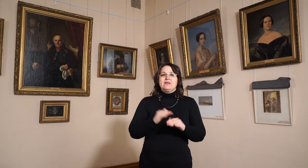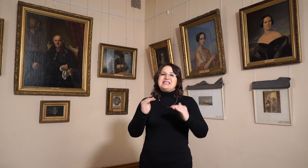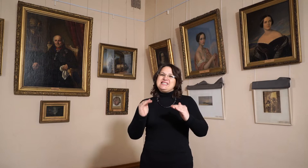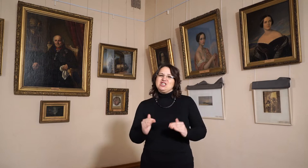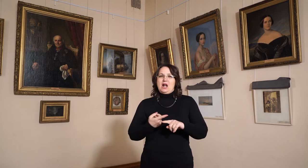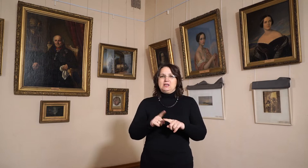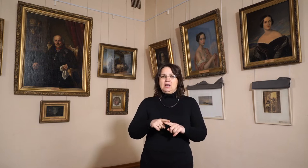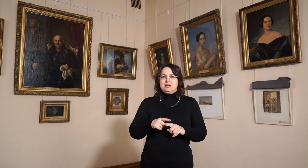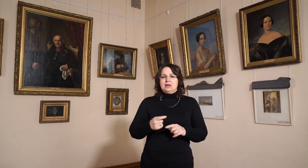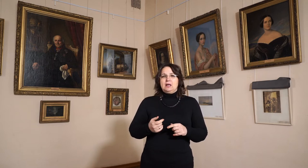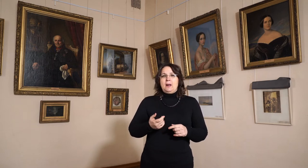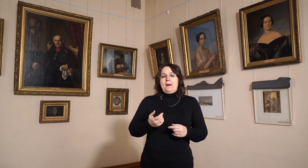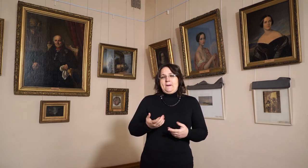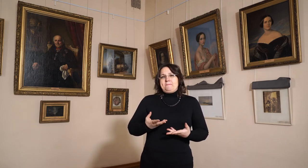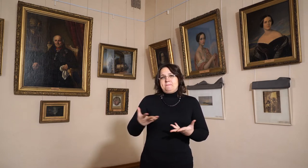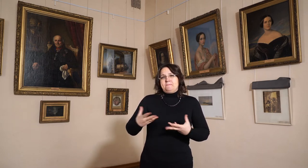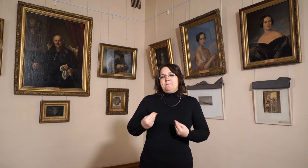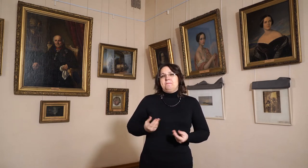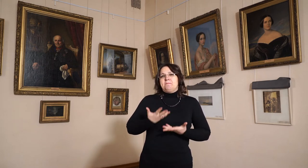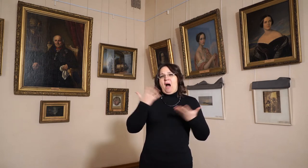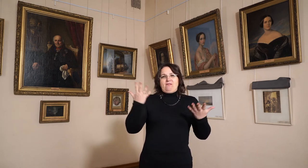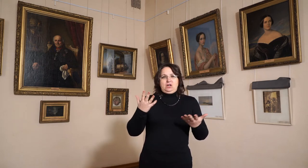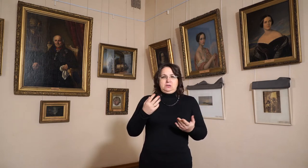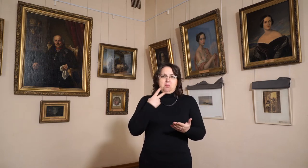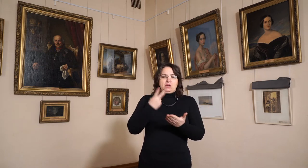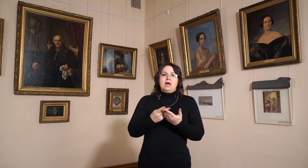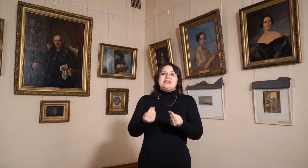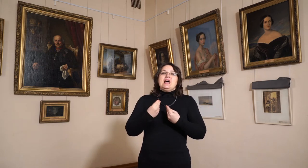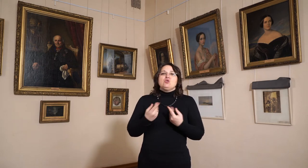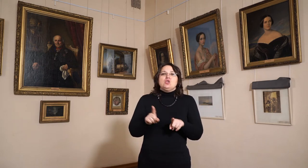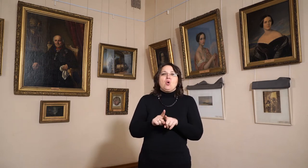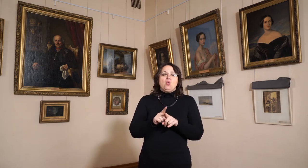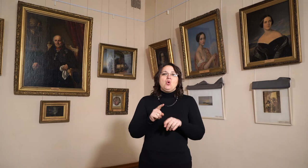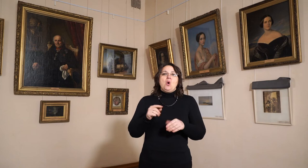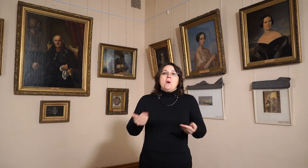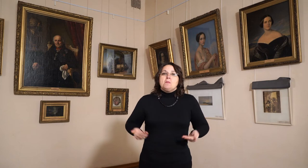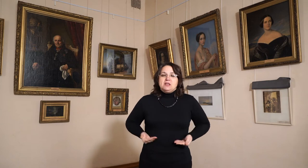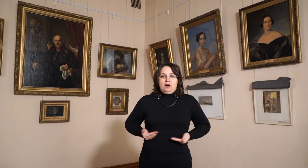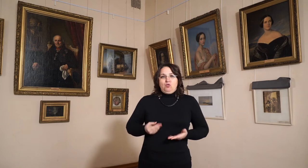подачи, дает такую бытовую оценку, и мы верим художнику